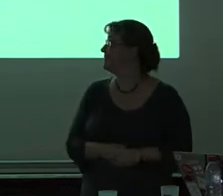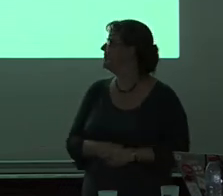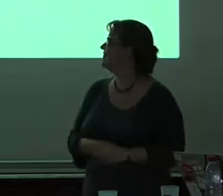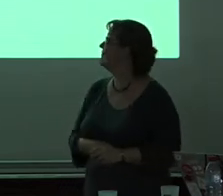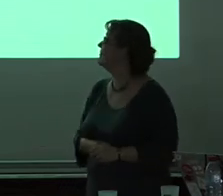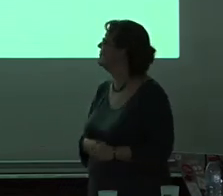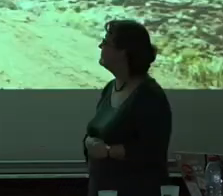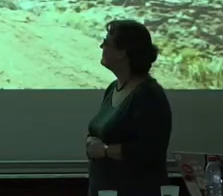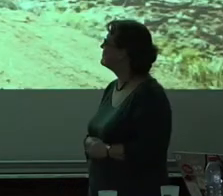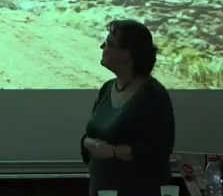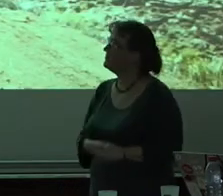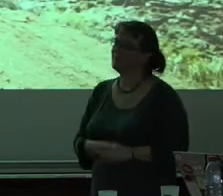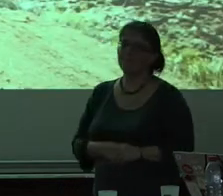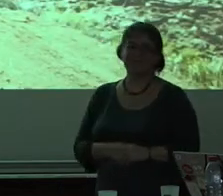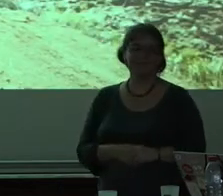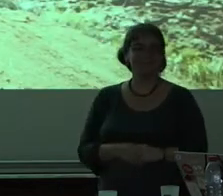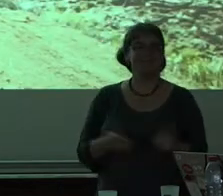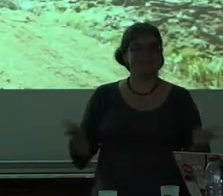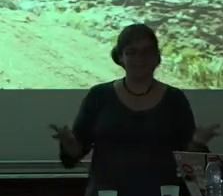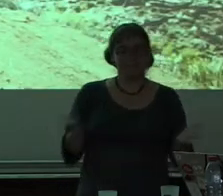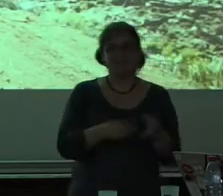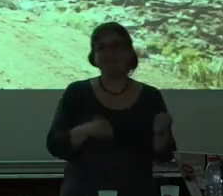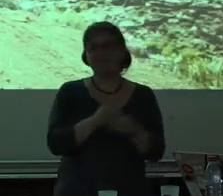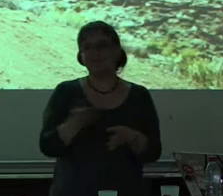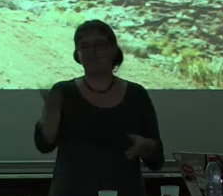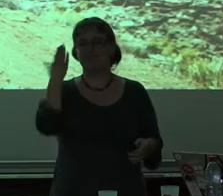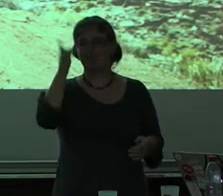Et je suis sûre également que vous vous dites « oui, mais ».